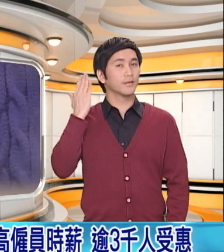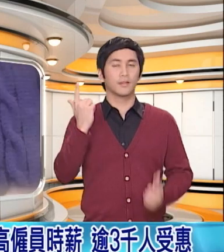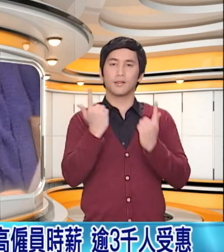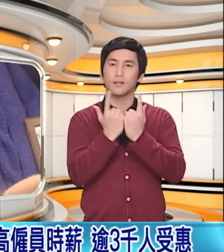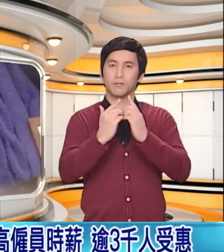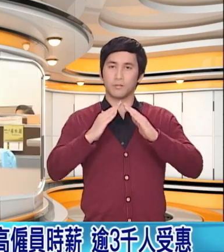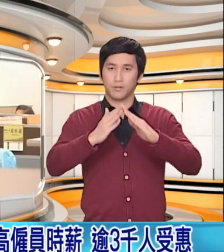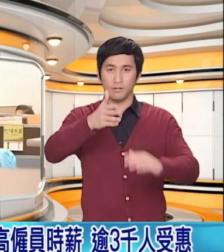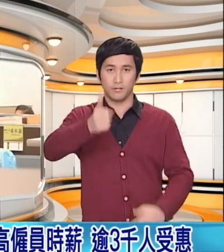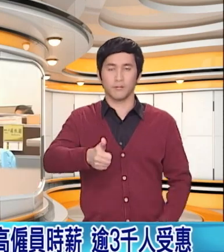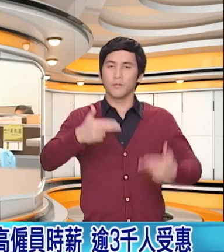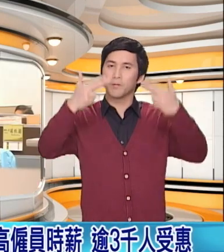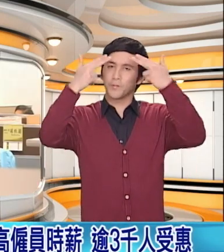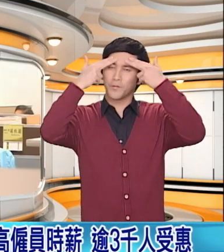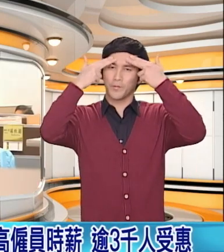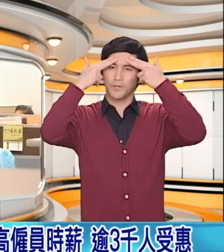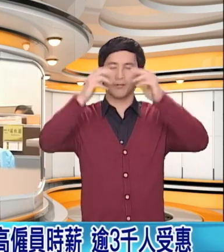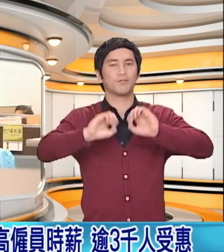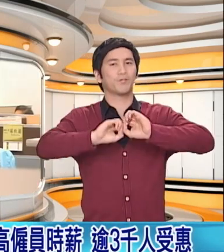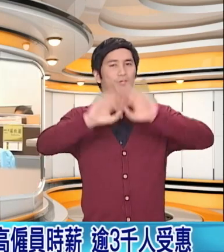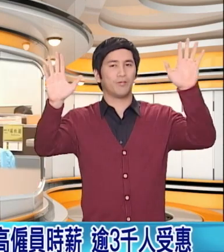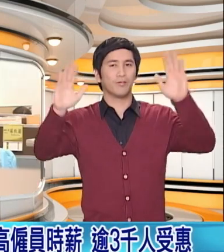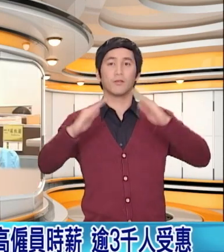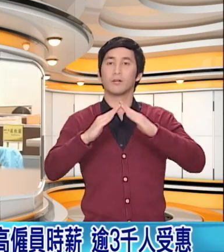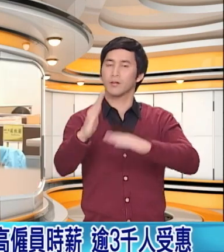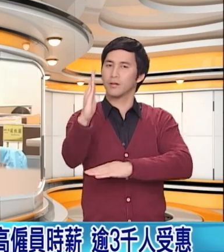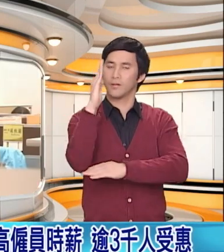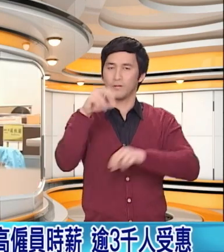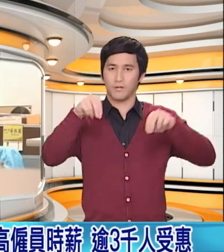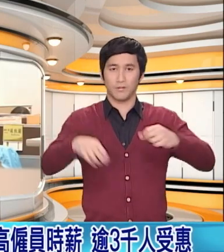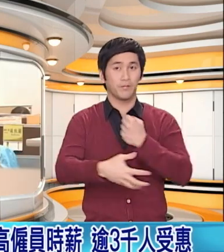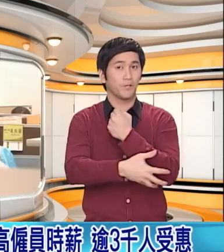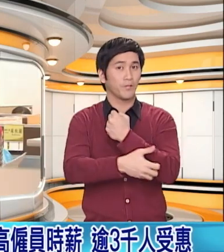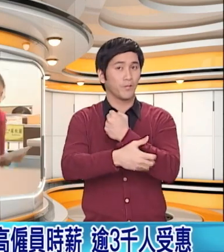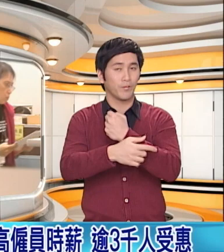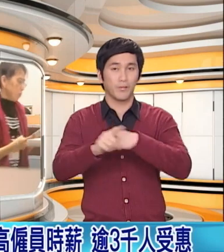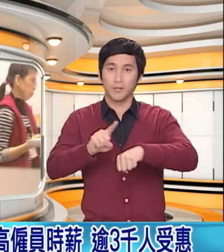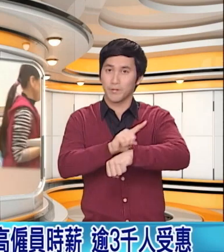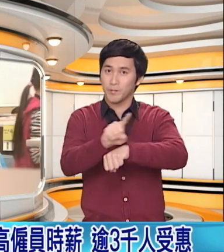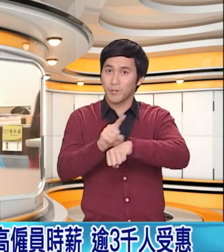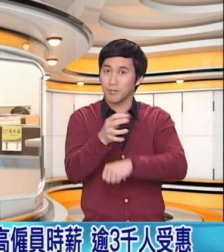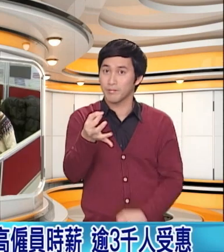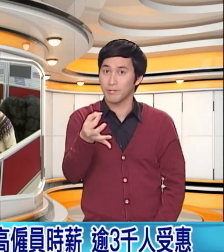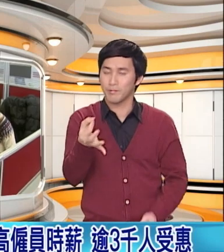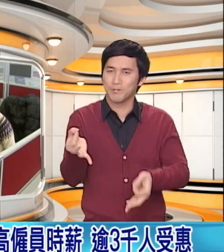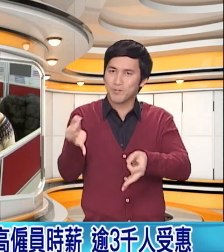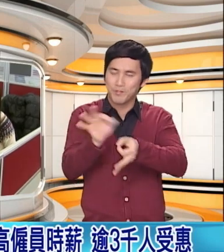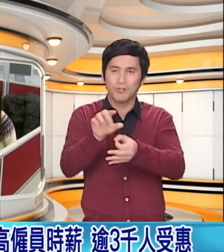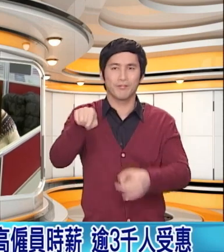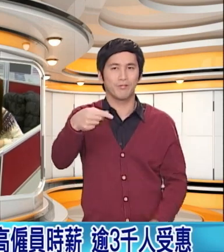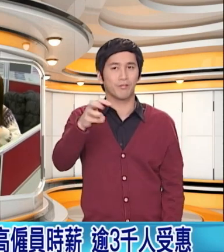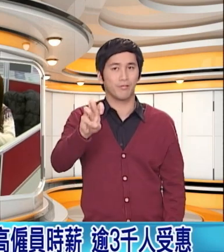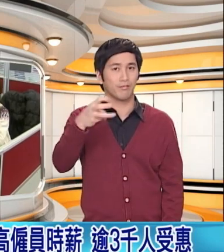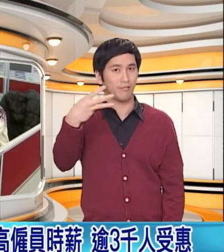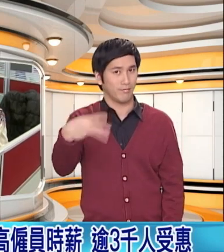台北市长郝龙斌宣布，要调涨市府临时雇员的时薪到